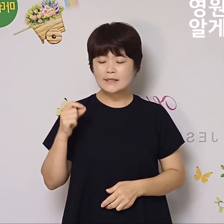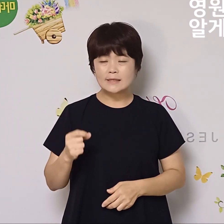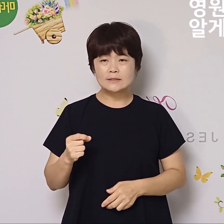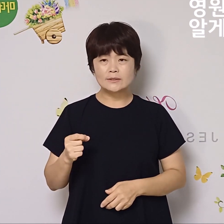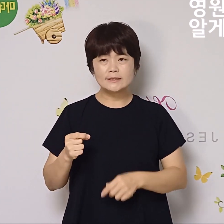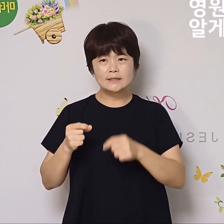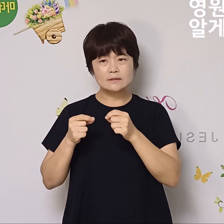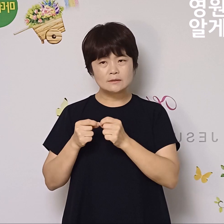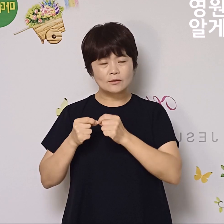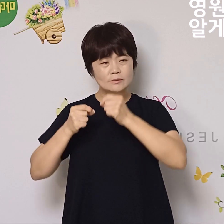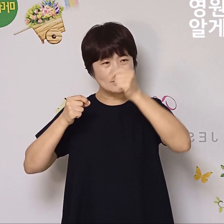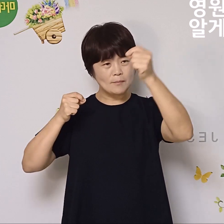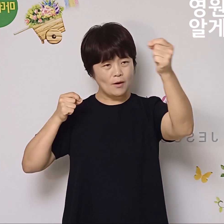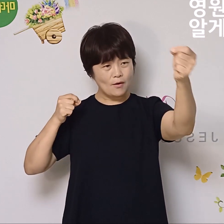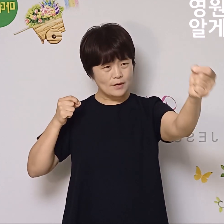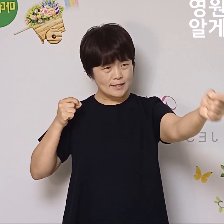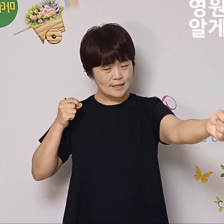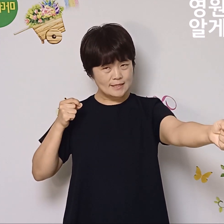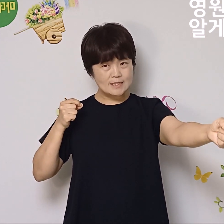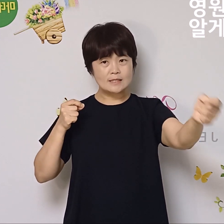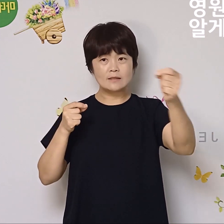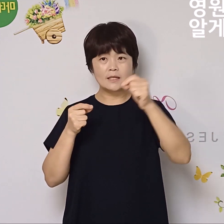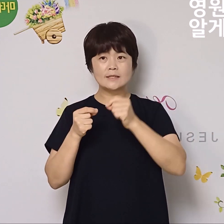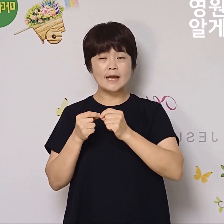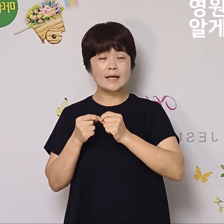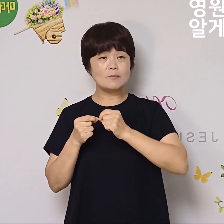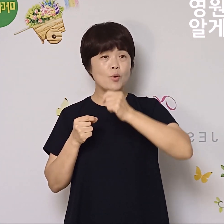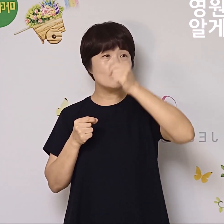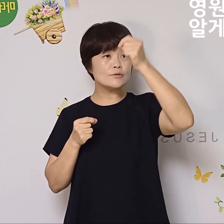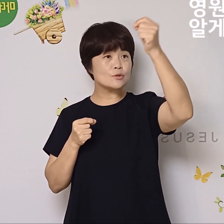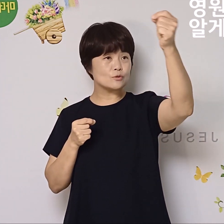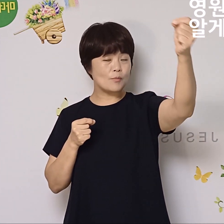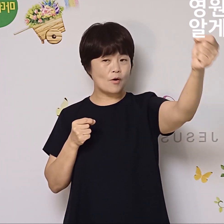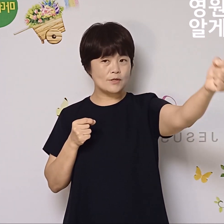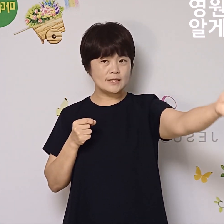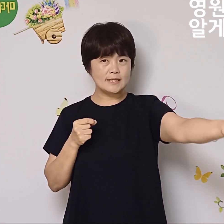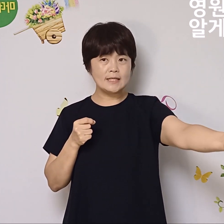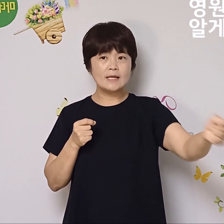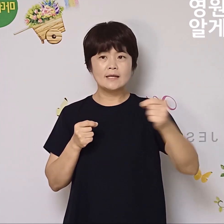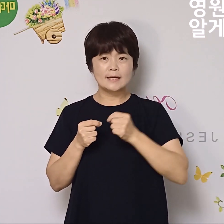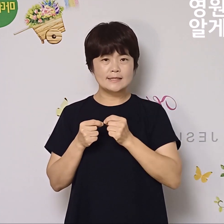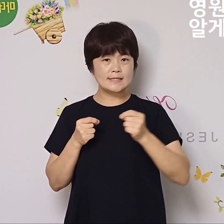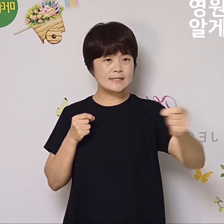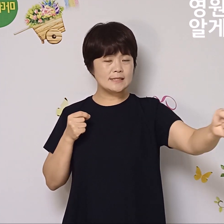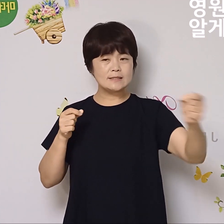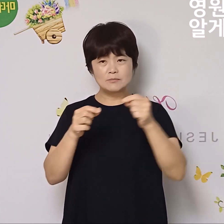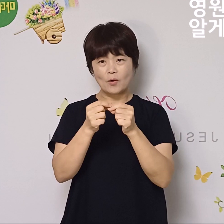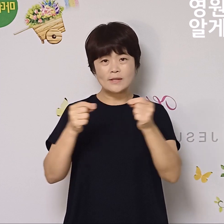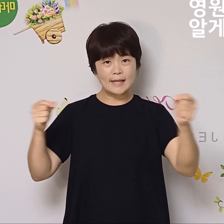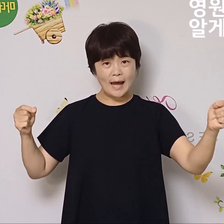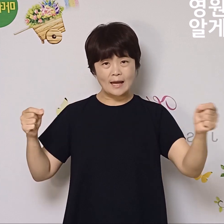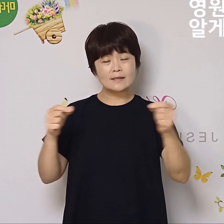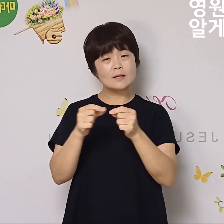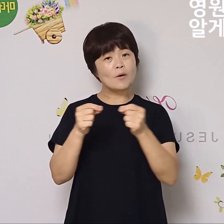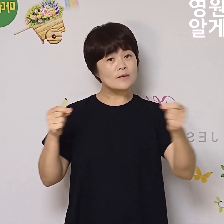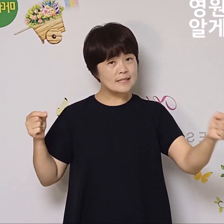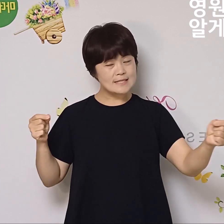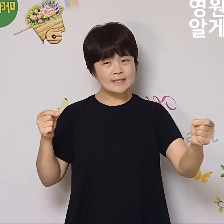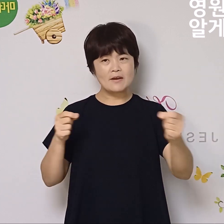영원하다는 것은 여기서부터 멀리까지 이렇게 약간 포물선으로 멀리, 그러니까 직진은 멀다, 이렇게 멀다잖아요.